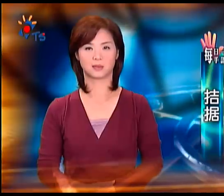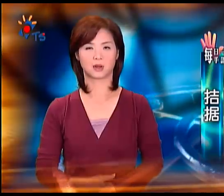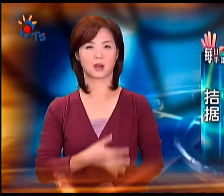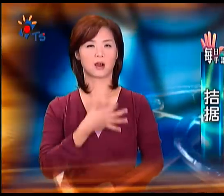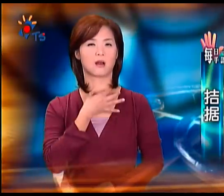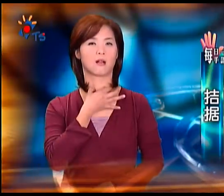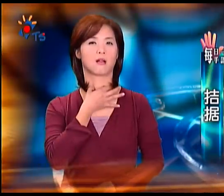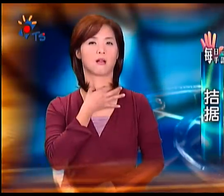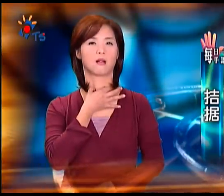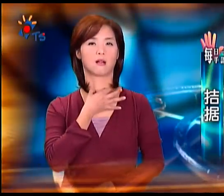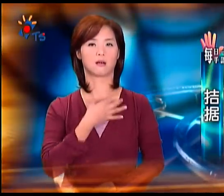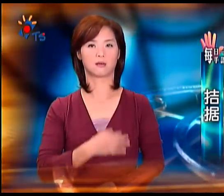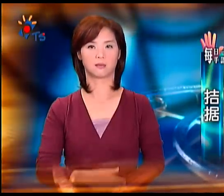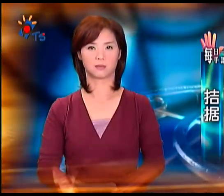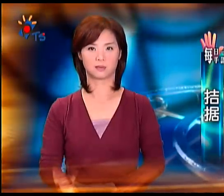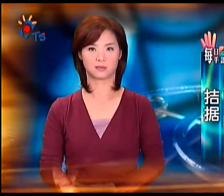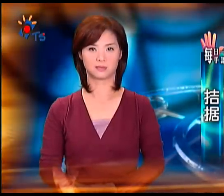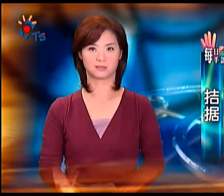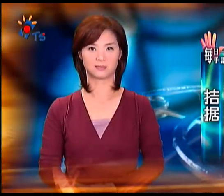子没有办法透气似的。